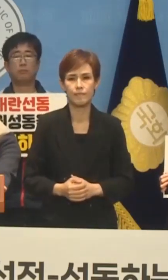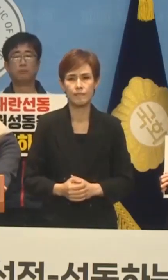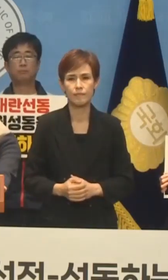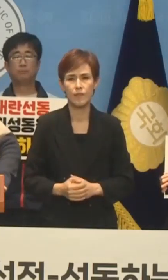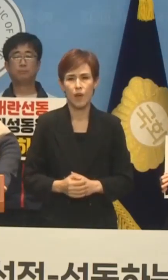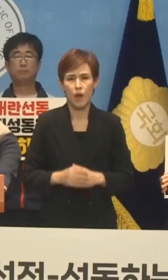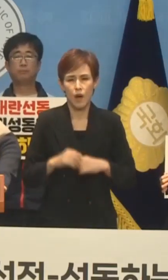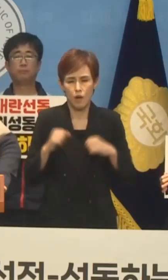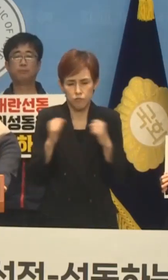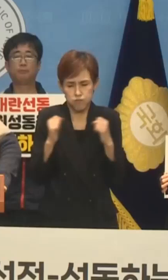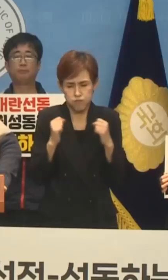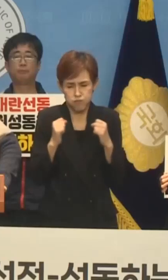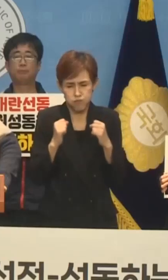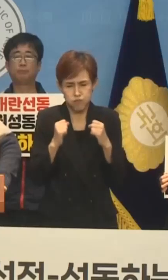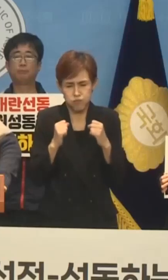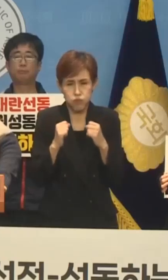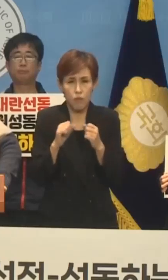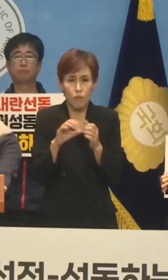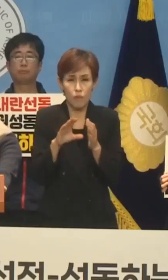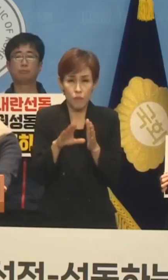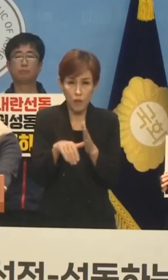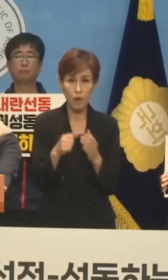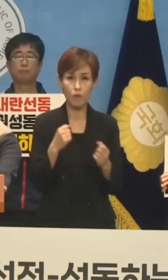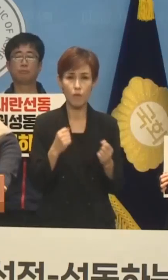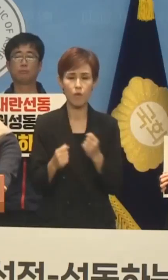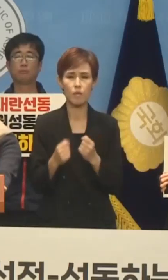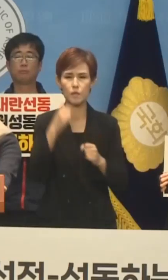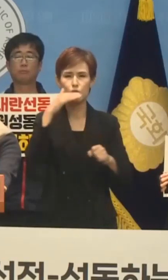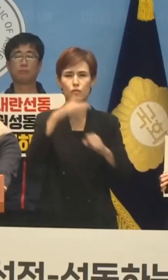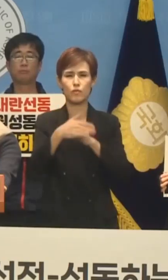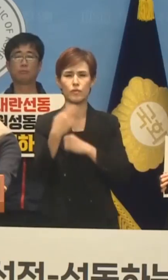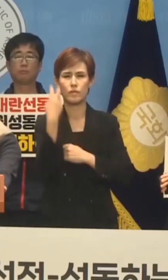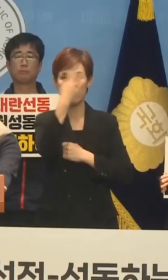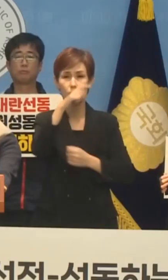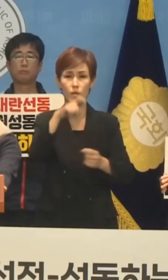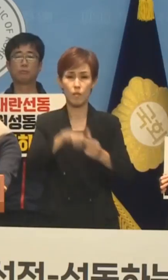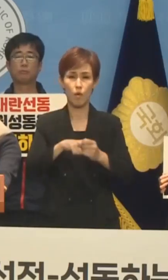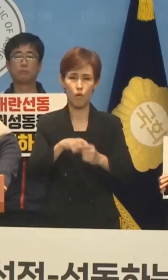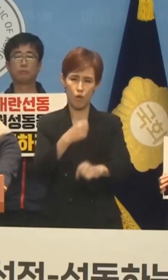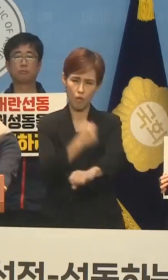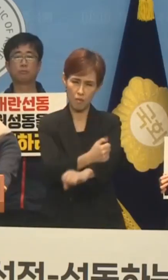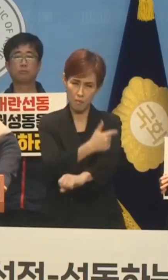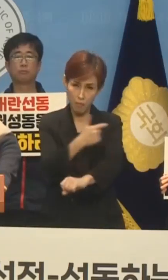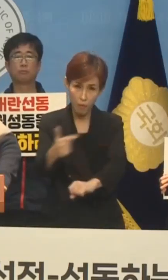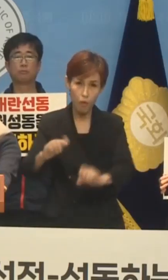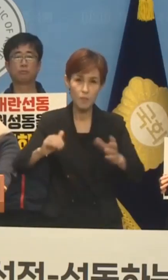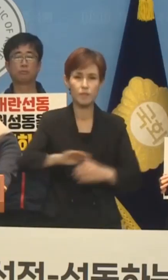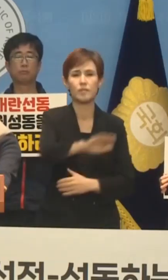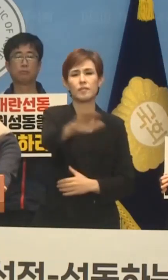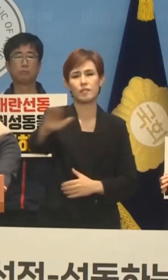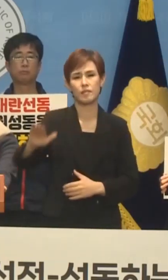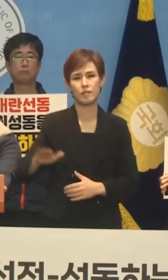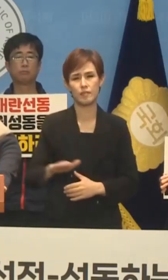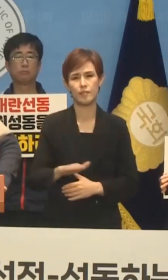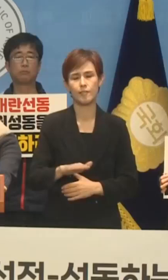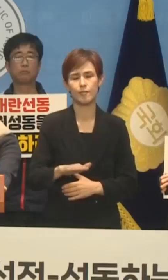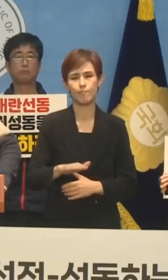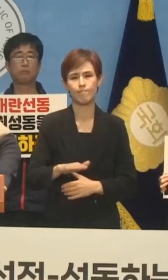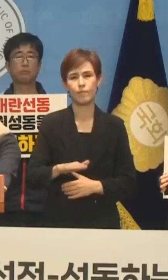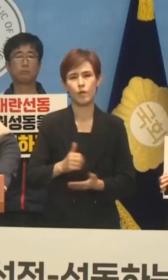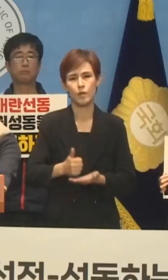사르르는 한파 속에서도 우리 사회 민주주의를 수호하기 위해 애쓴 모든 시민들에게 진심